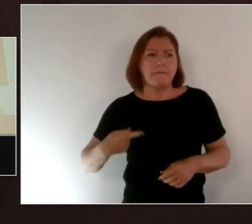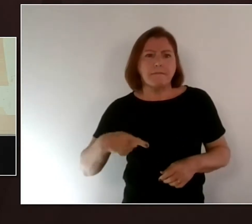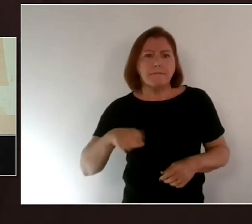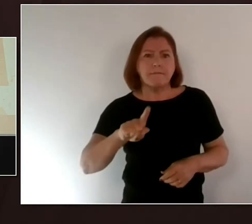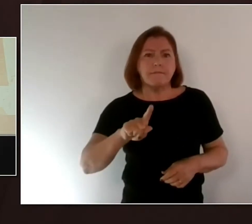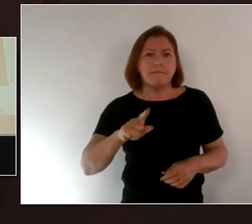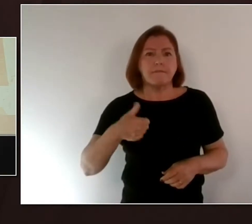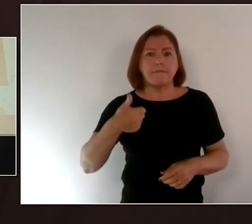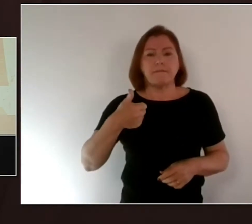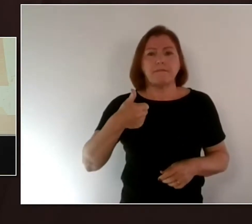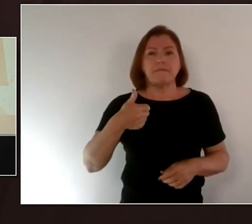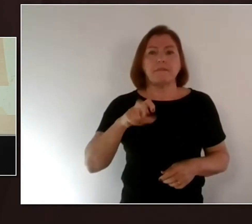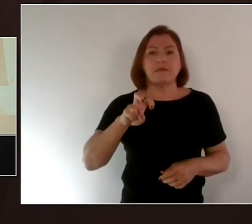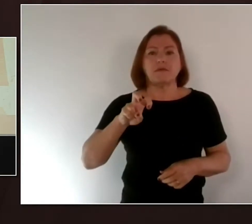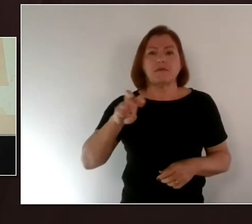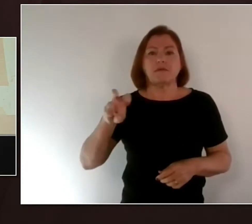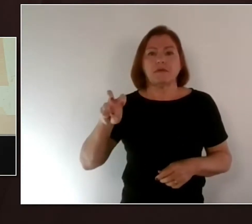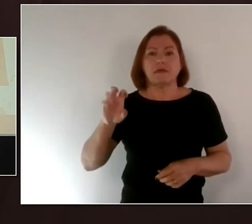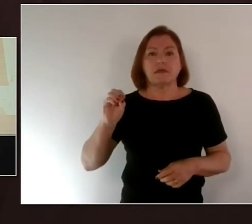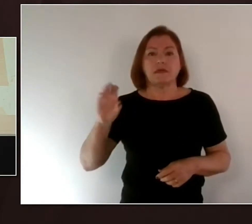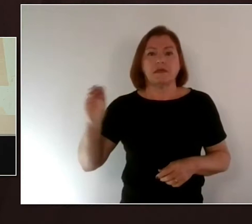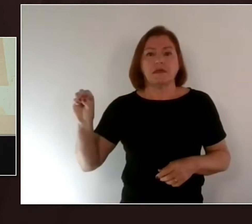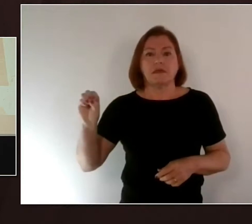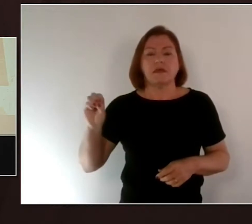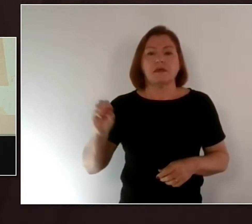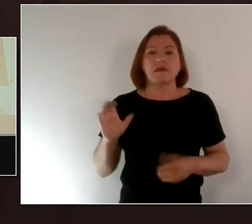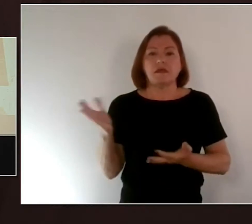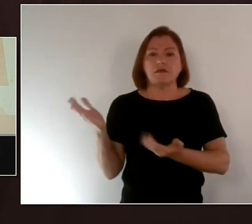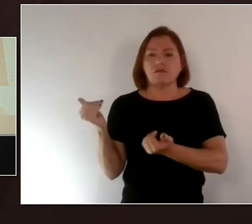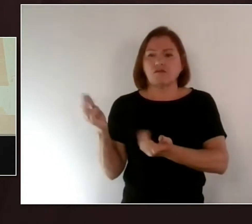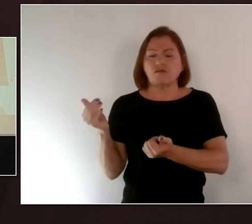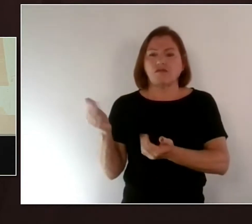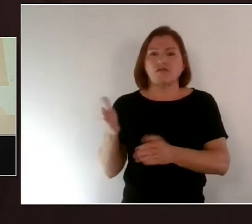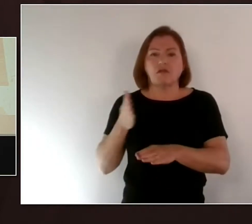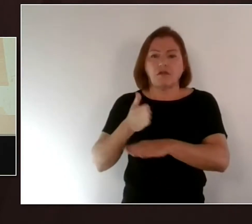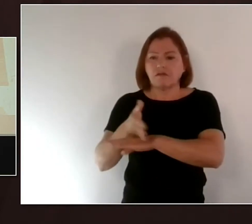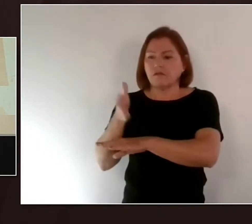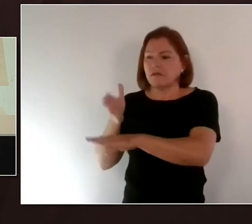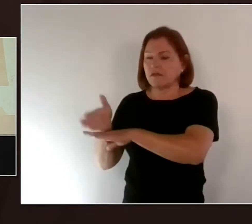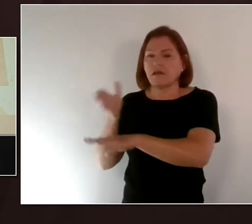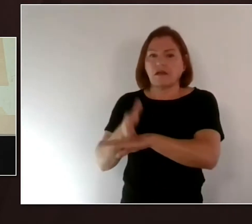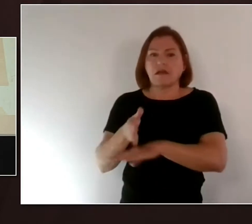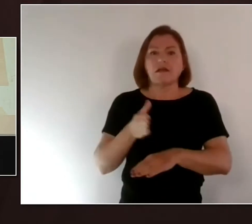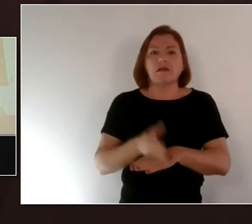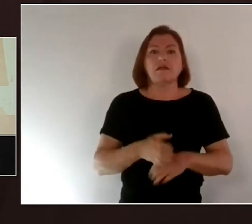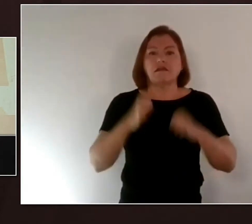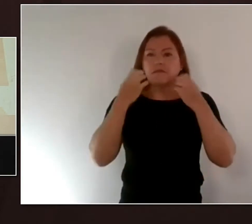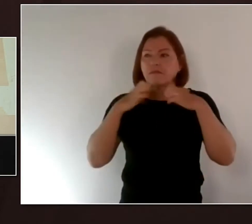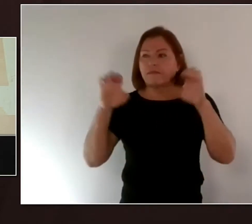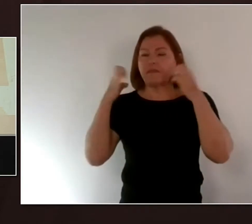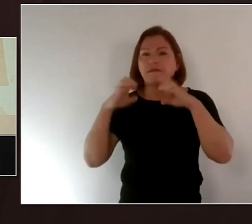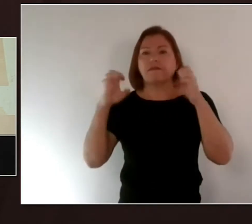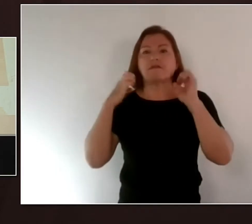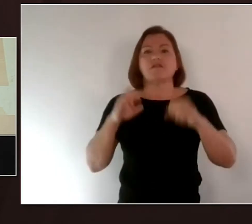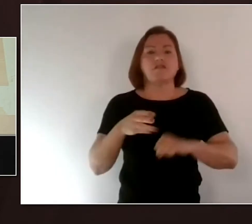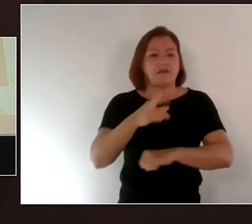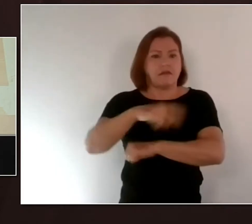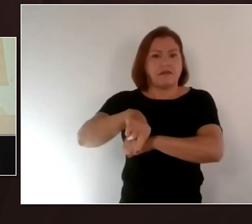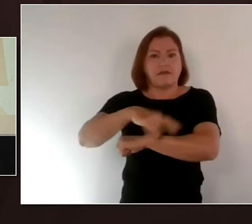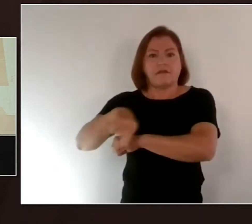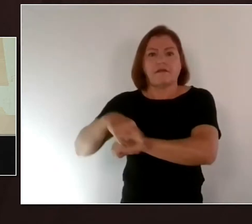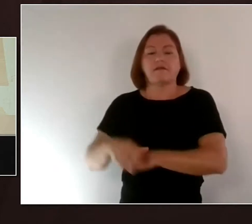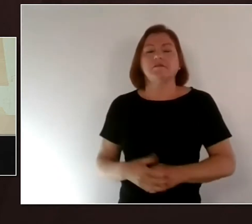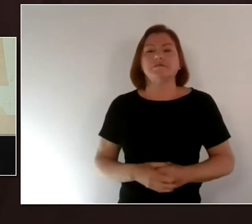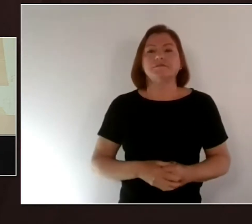1.500 jovens participaram e saíram ontem para a pregação do Evangelho. Muitos,